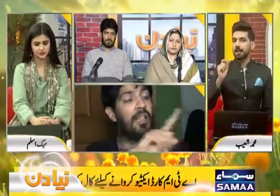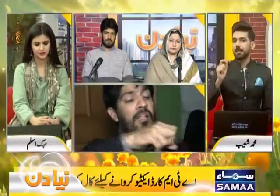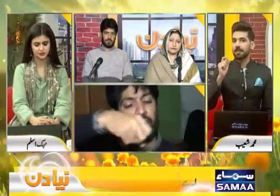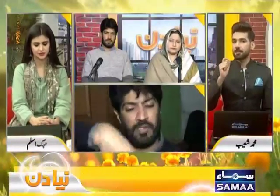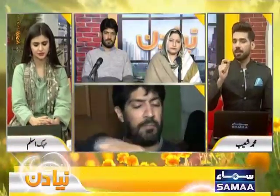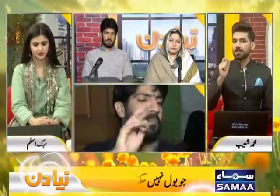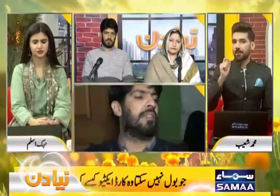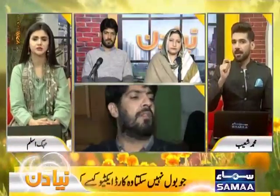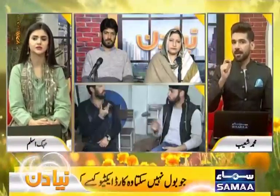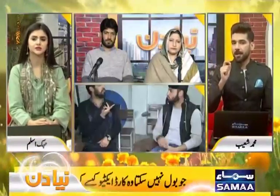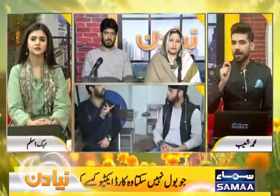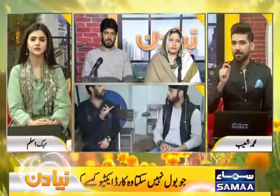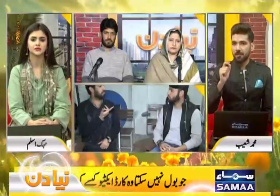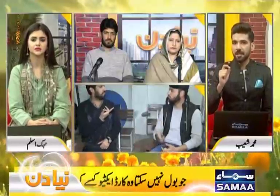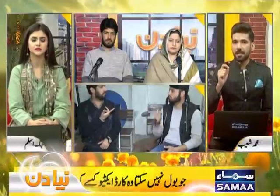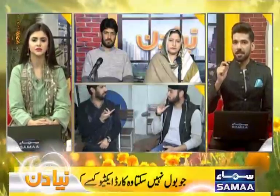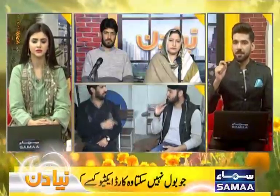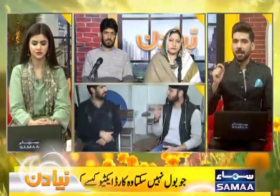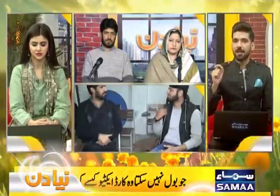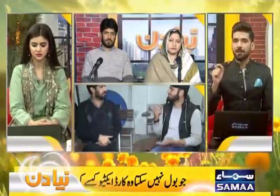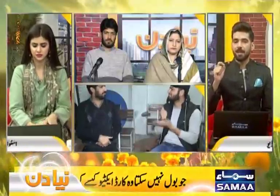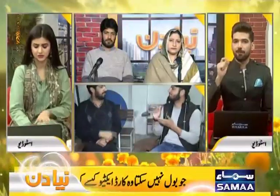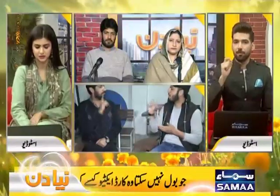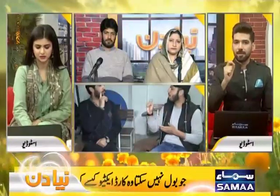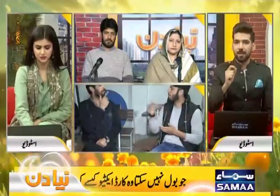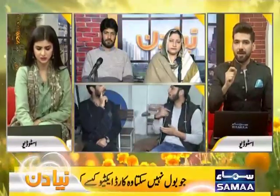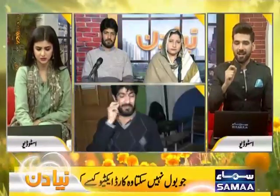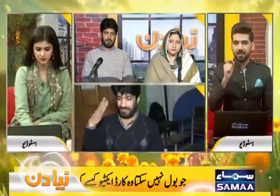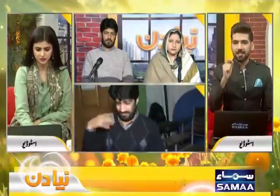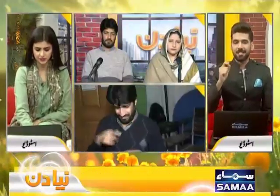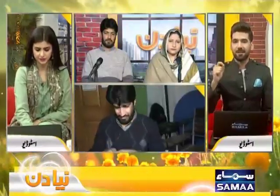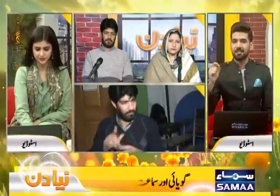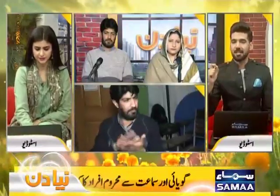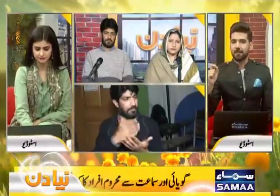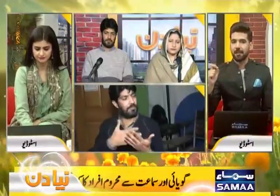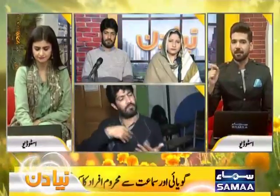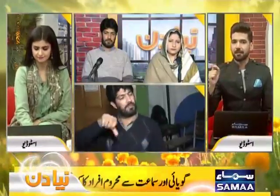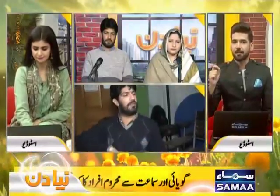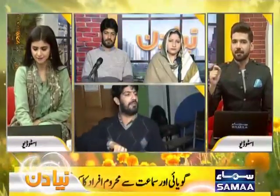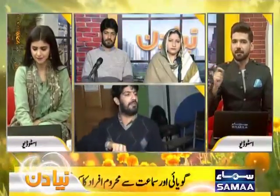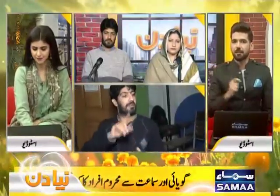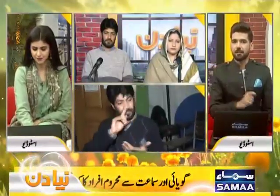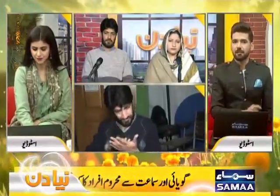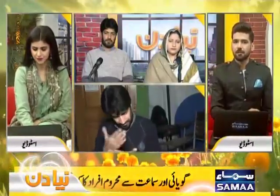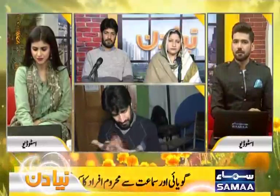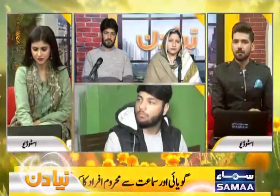इसी तरह के मसलों का सामना करना पड़ा? उनका भी एटीएम कार्ड नहीं बना, वो भी अपना बैंक अकाउंट इस तरीके से मैनेज नहीं कर पाए?